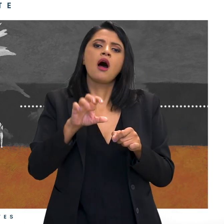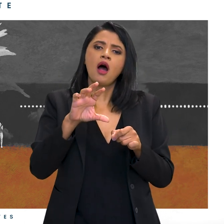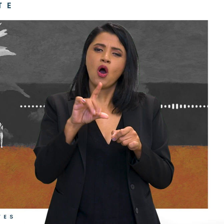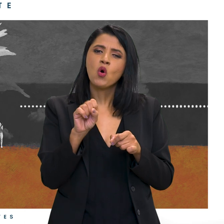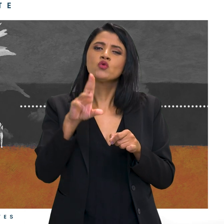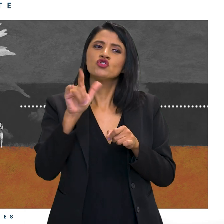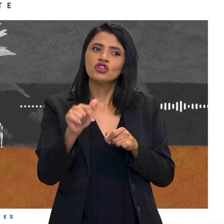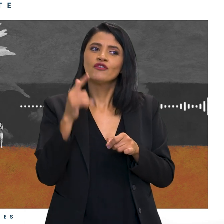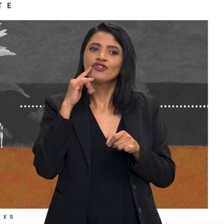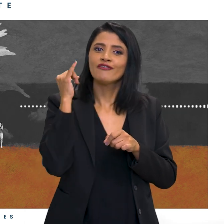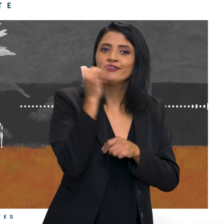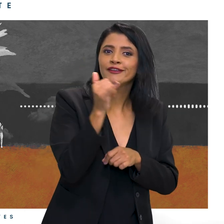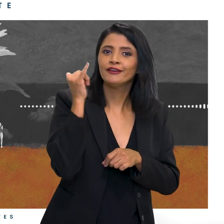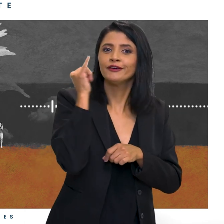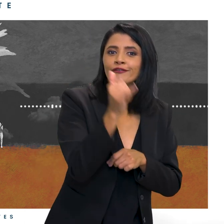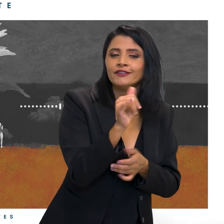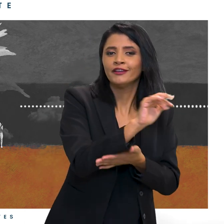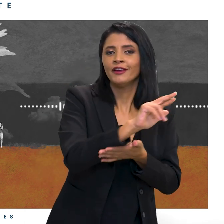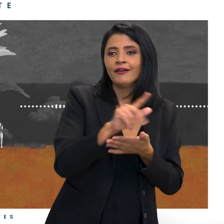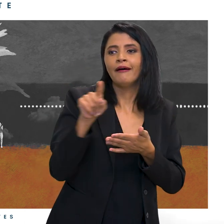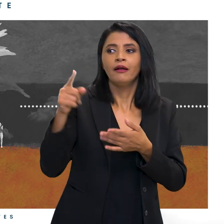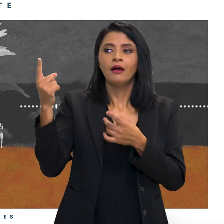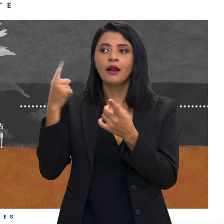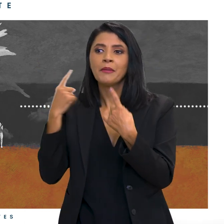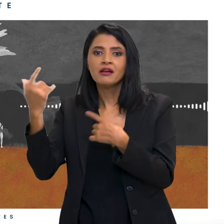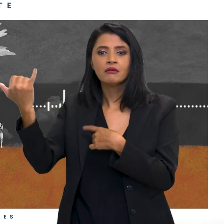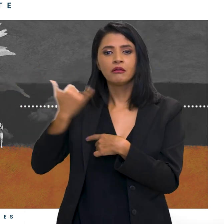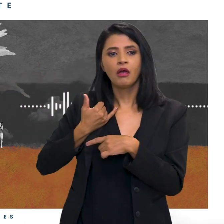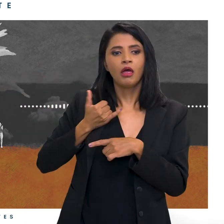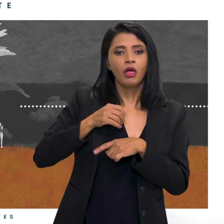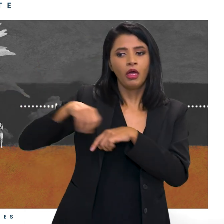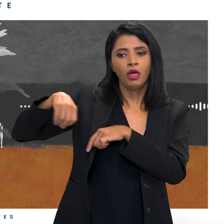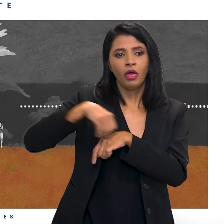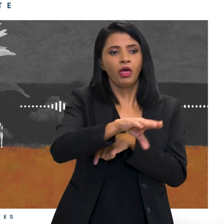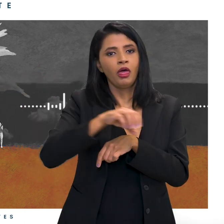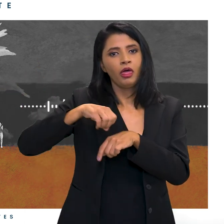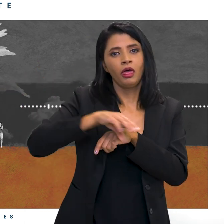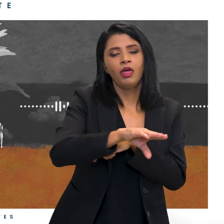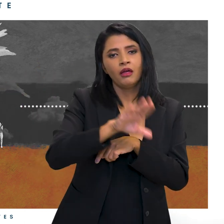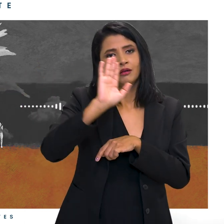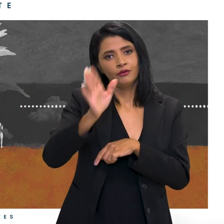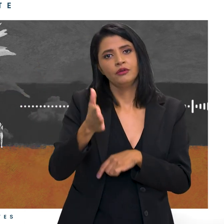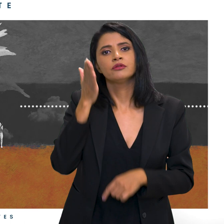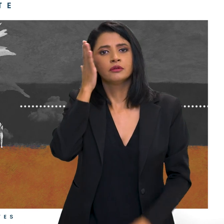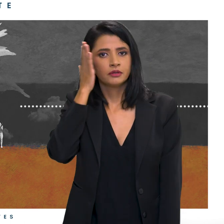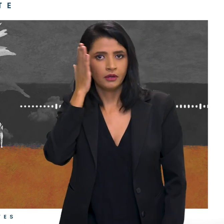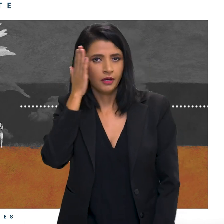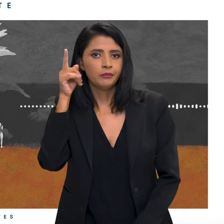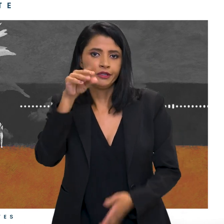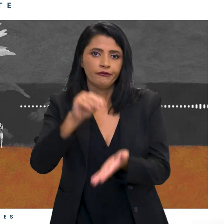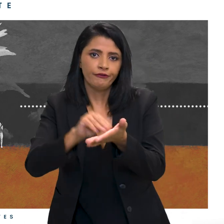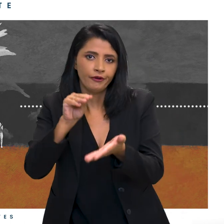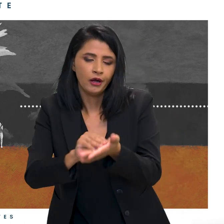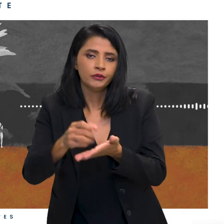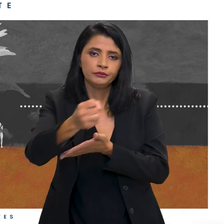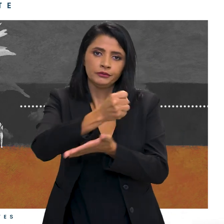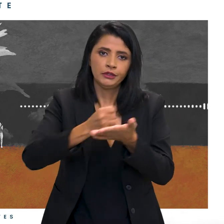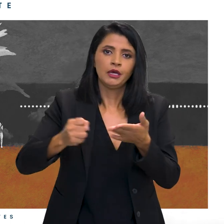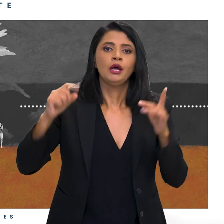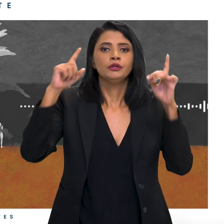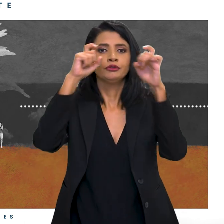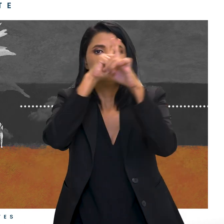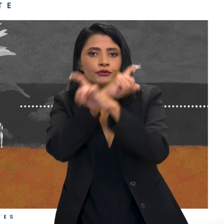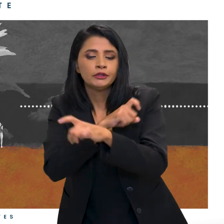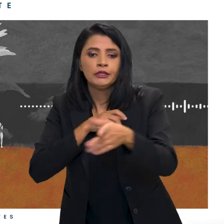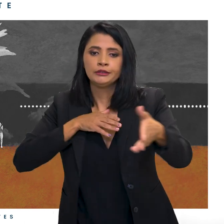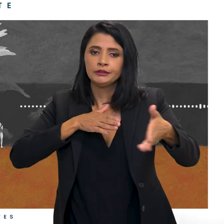a oitiva de várias dessas organizações de pacientes. A gente está ciente, né, das faltas de